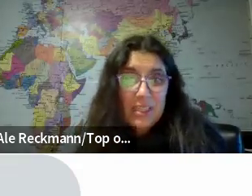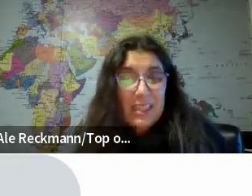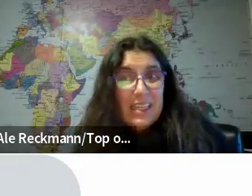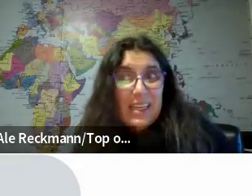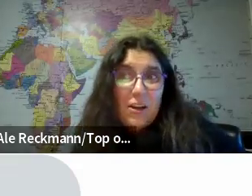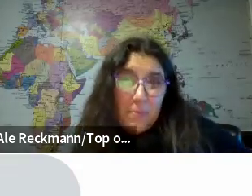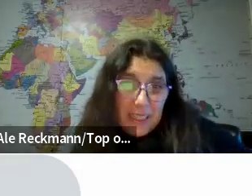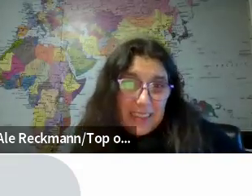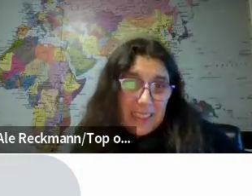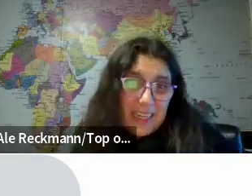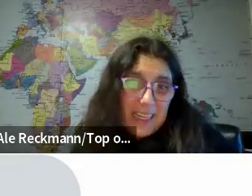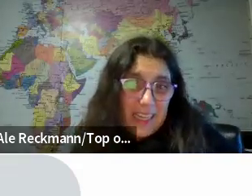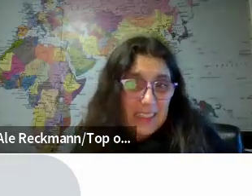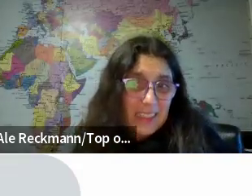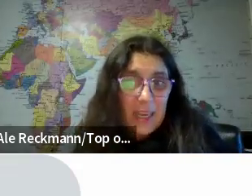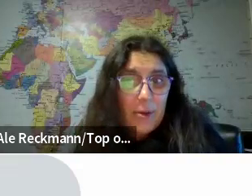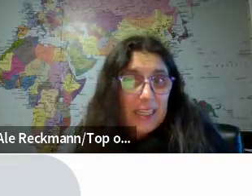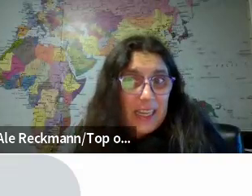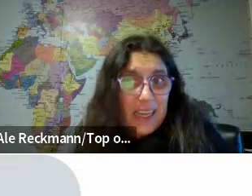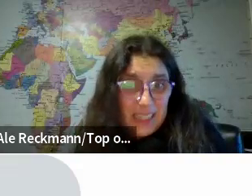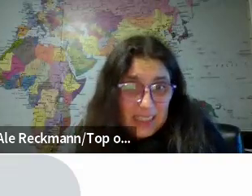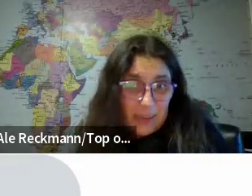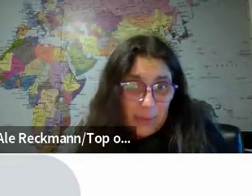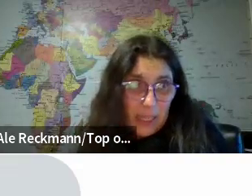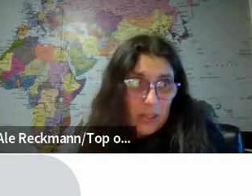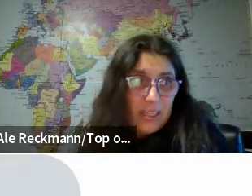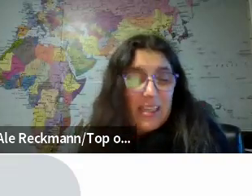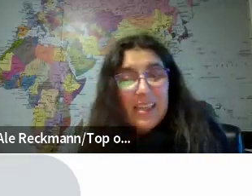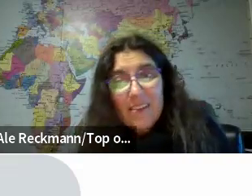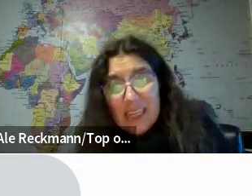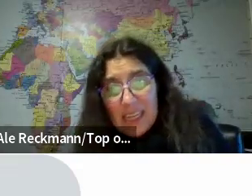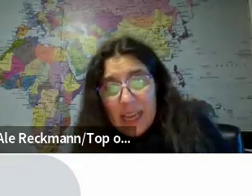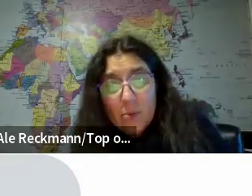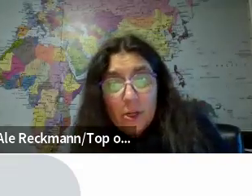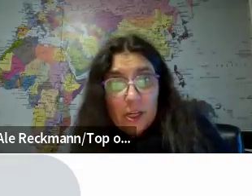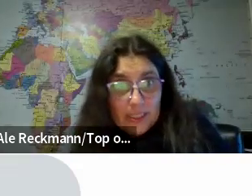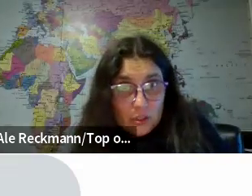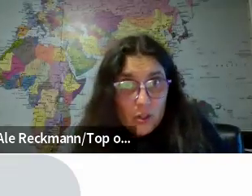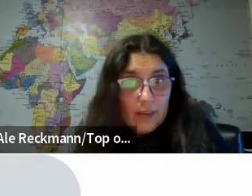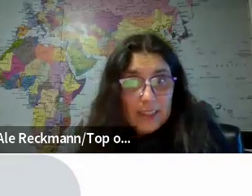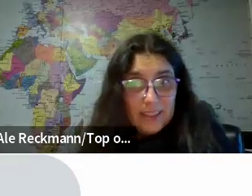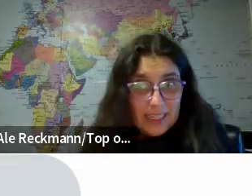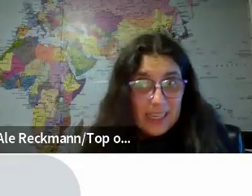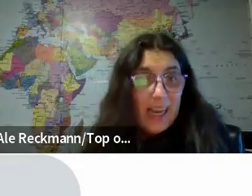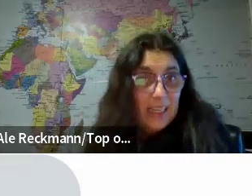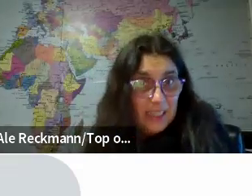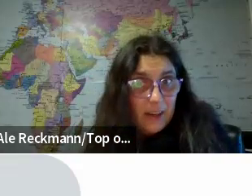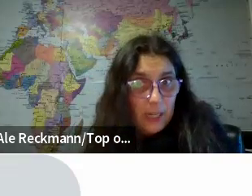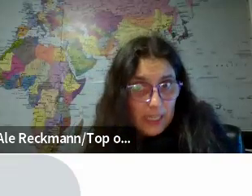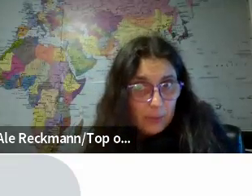2 años, que las competencias técnicas que necesitamos que tenga Excel intermedio y habilidades como la organización, la flexibilidad y trabajo en